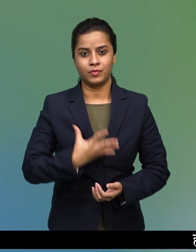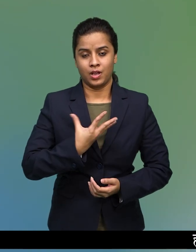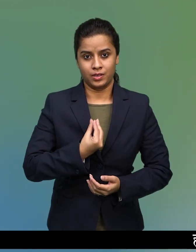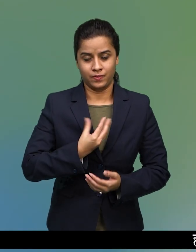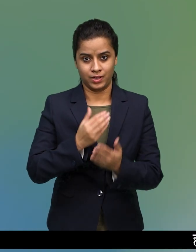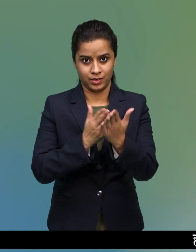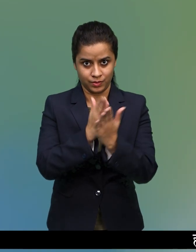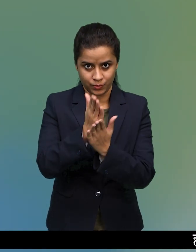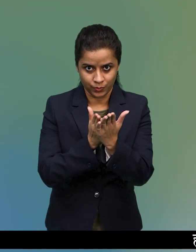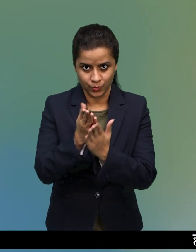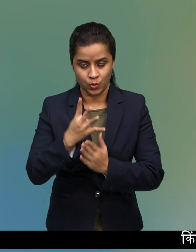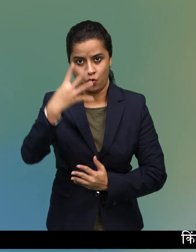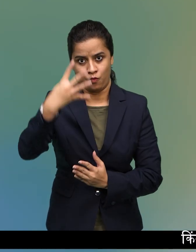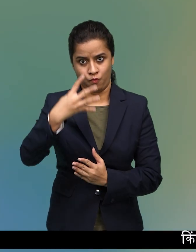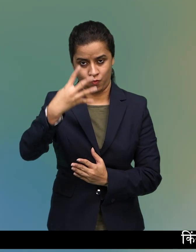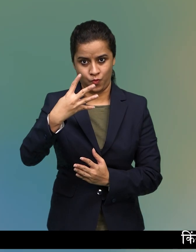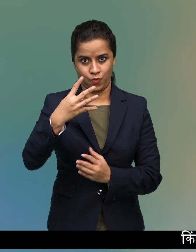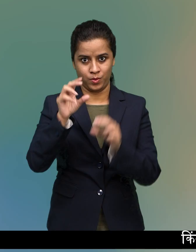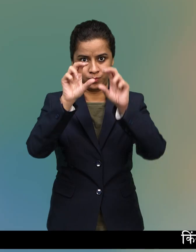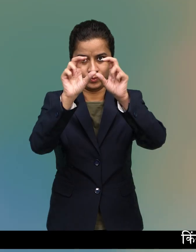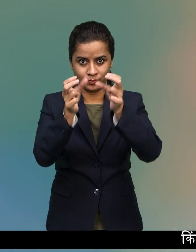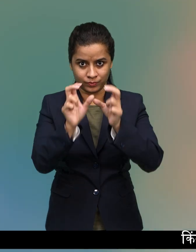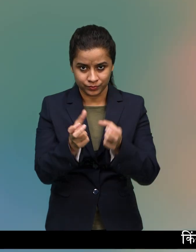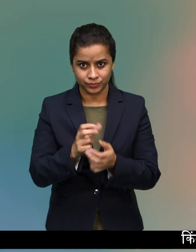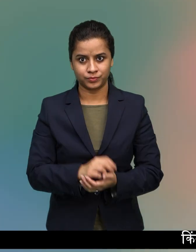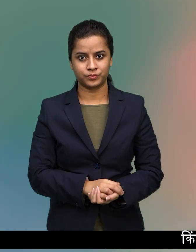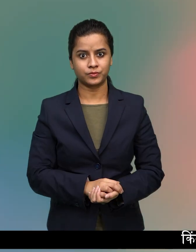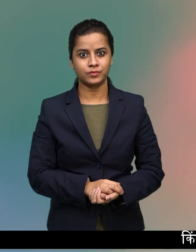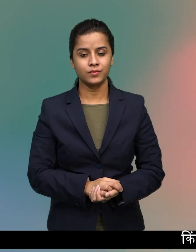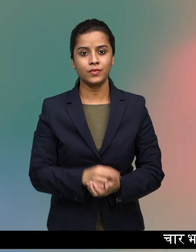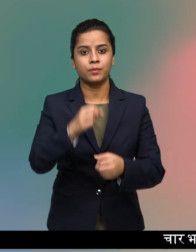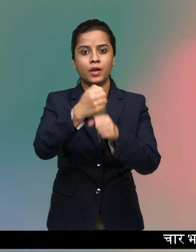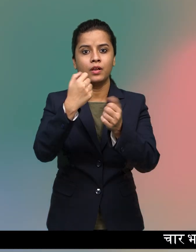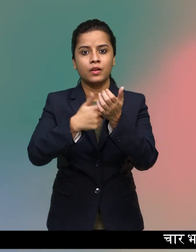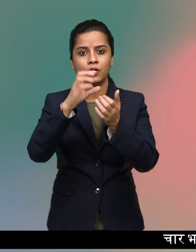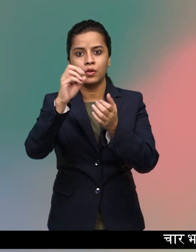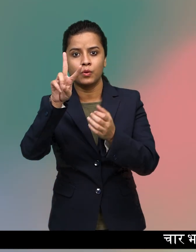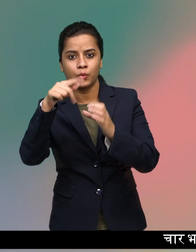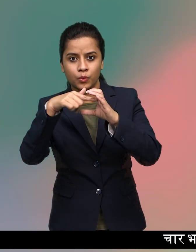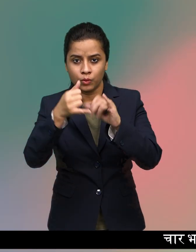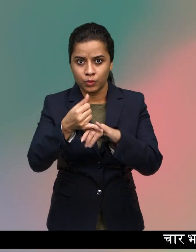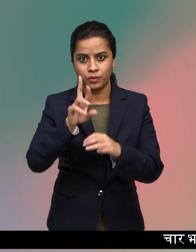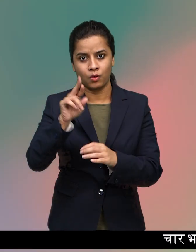हृदयाला खाचांद्वारे किंवा पटलांद्वारे सेप्टा 4 भागांमध्ये विभागले जाते.